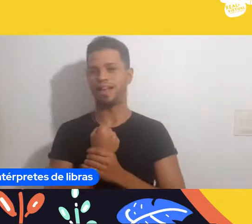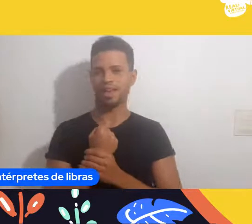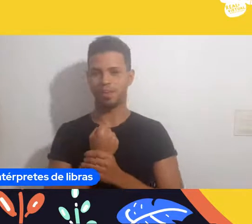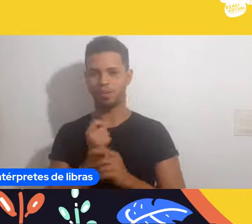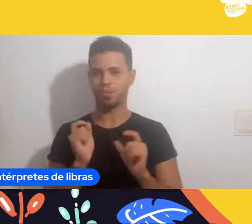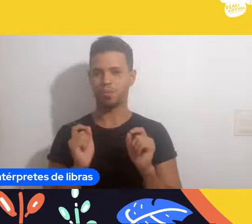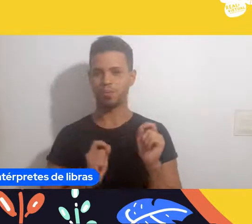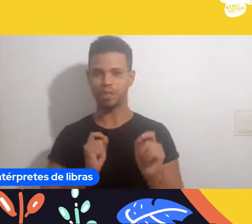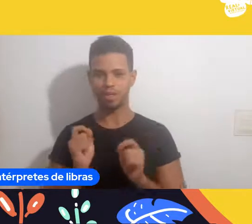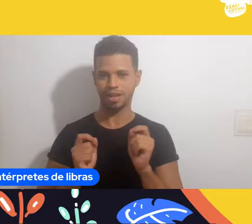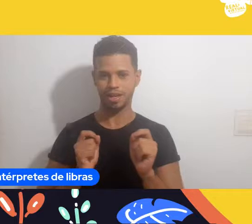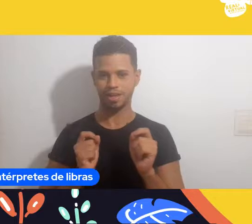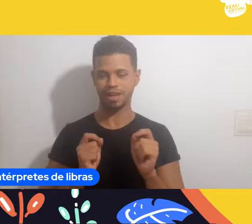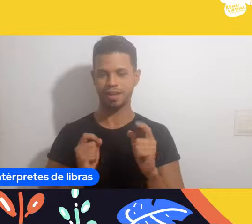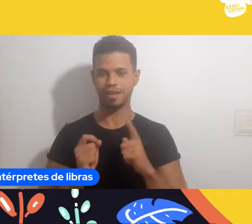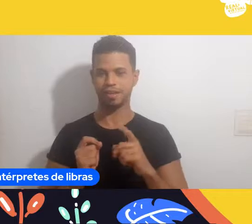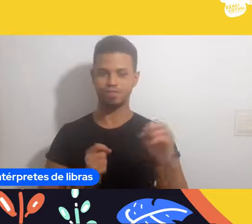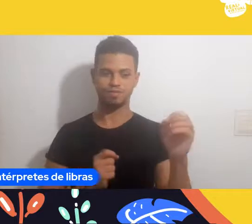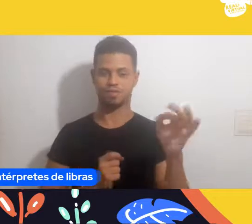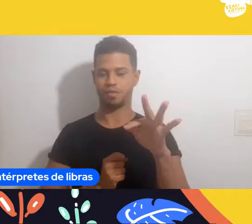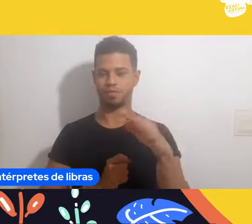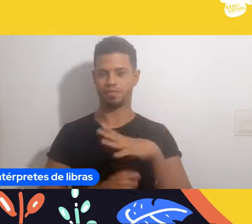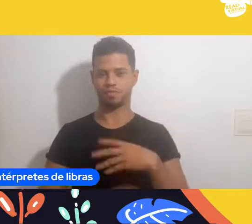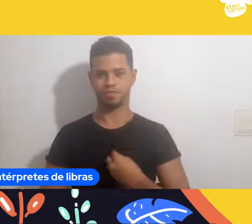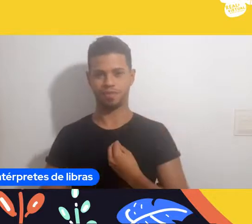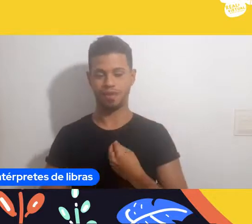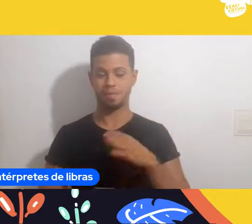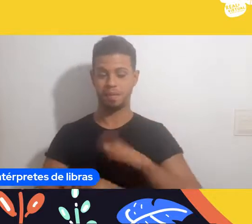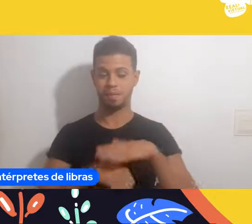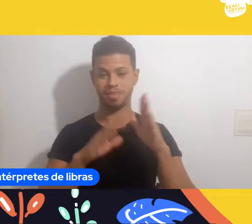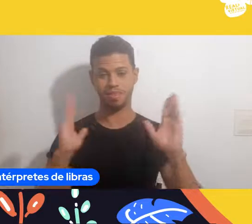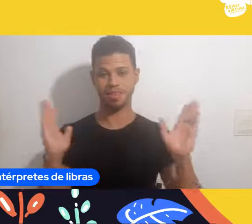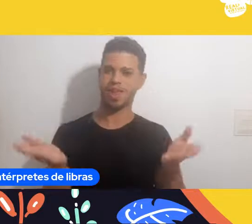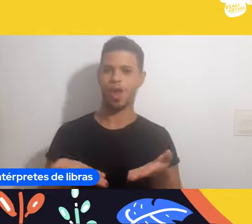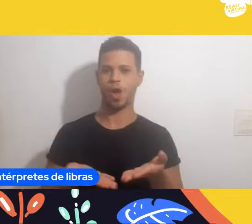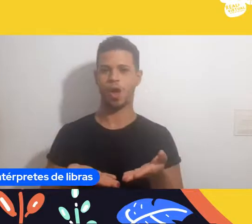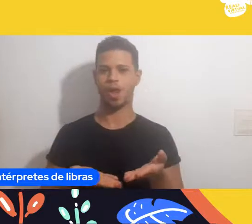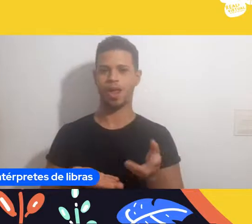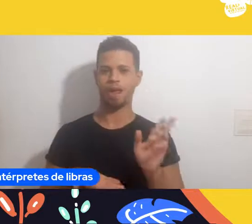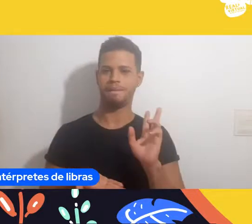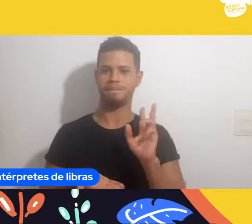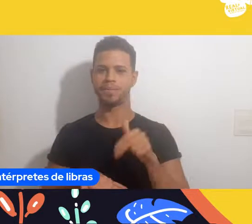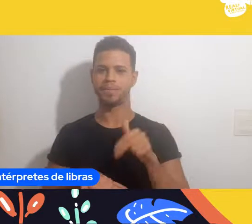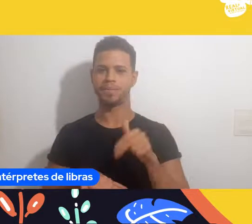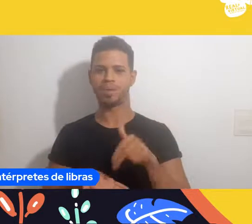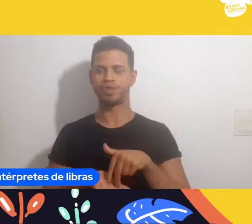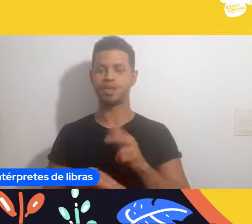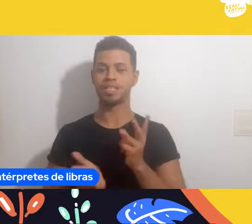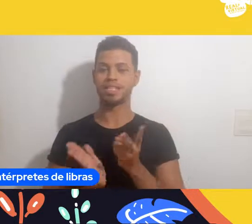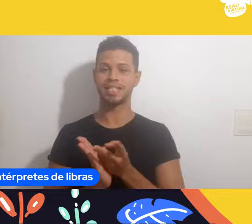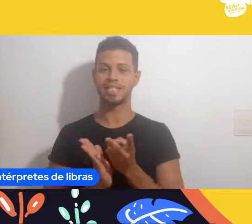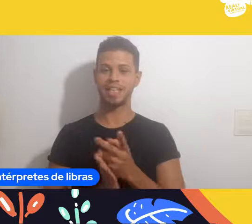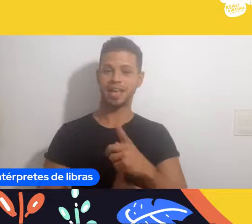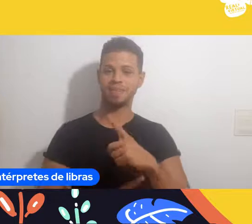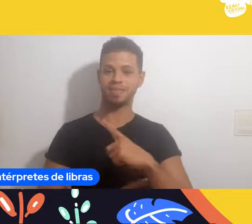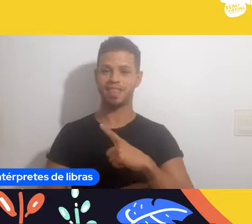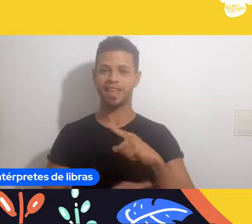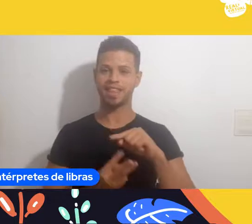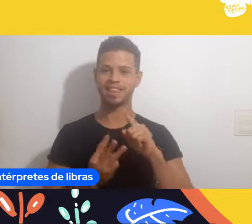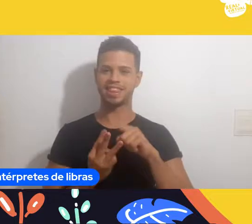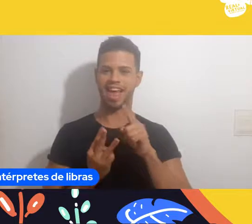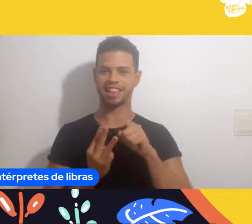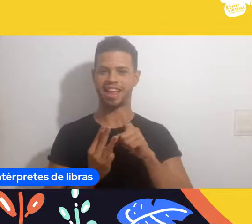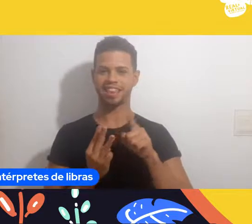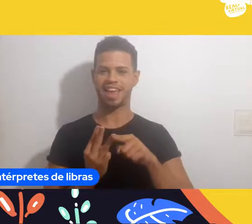esse offline mesmo, esse tempo do agora, esse pé no chão, sendo que a gente traz os três elementos mais